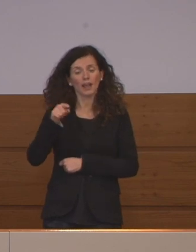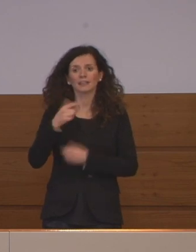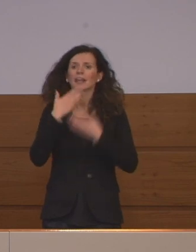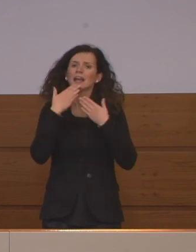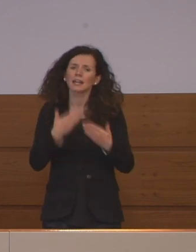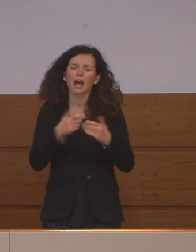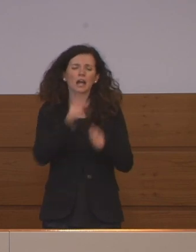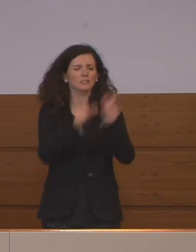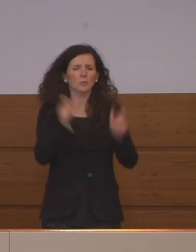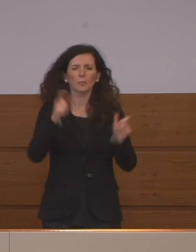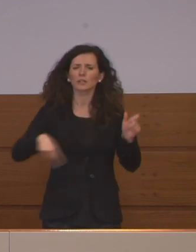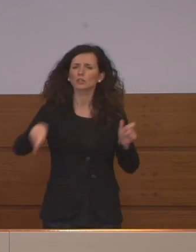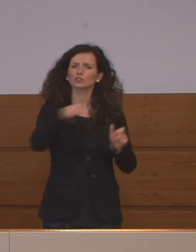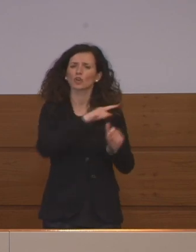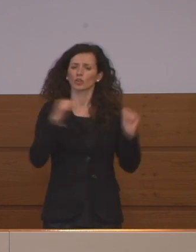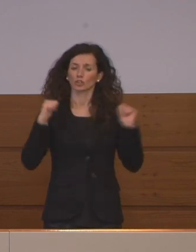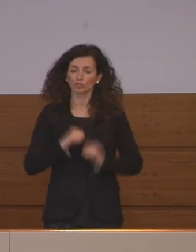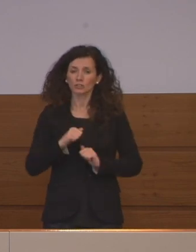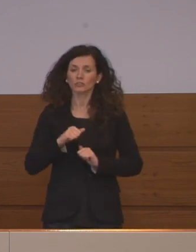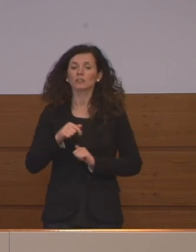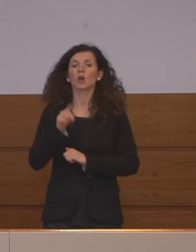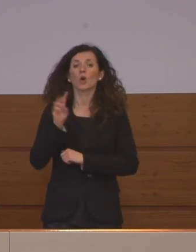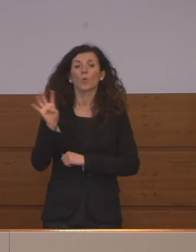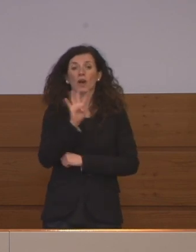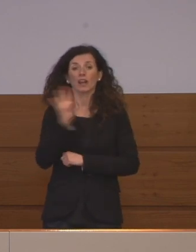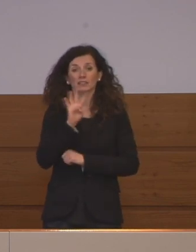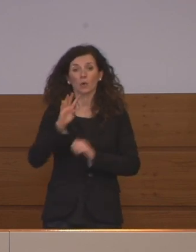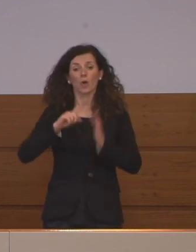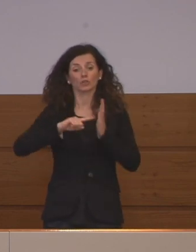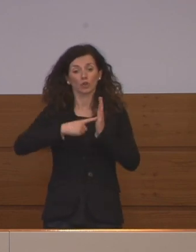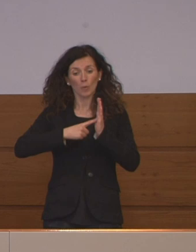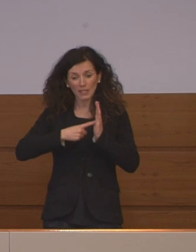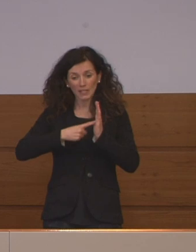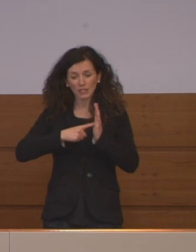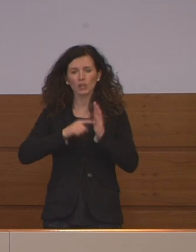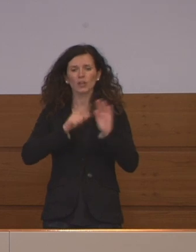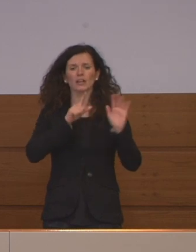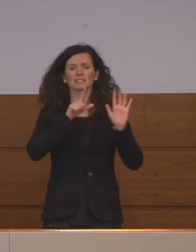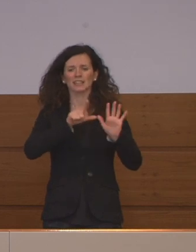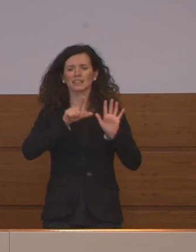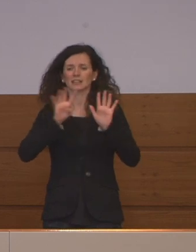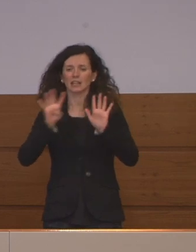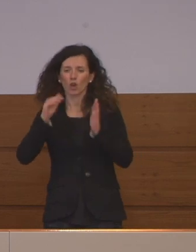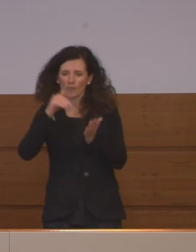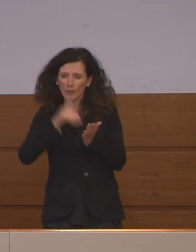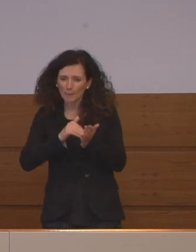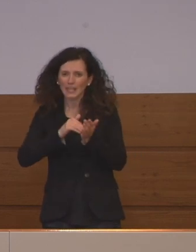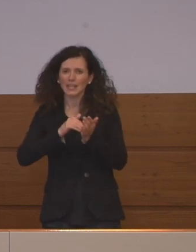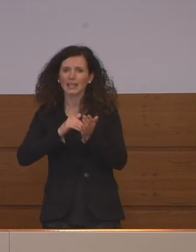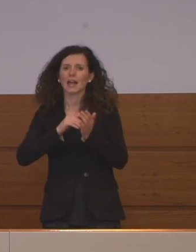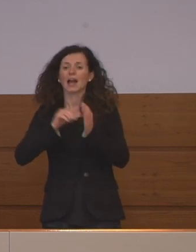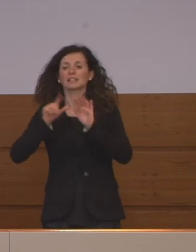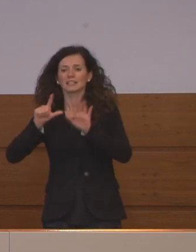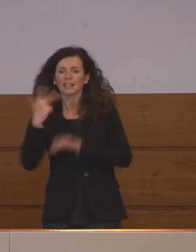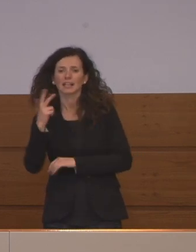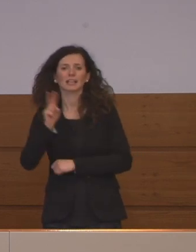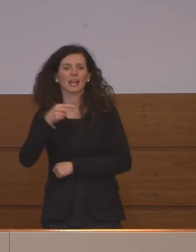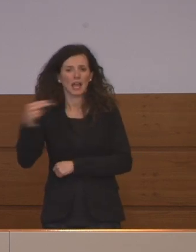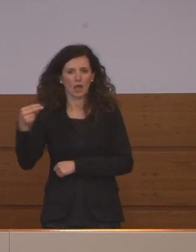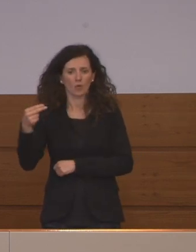contributo dei cittadini 44 milioni 79 mila e 73 euro